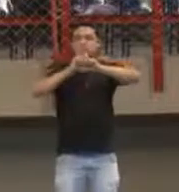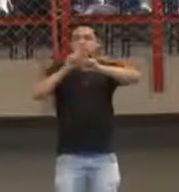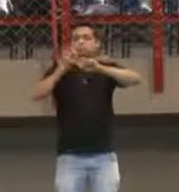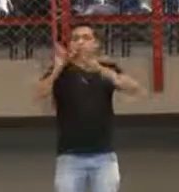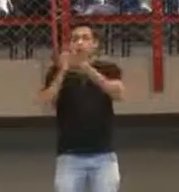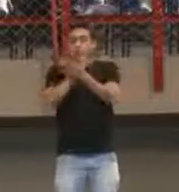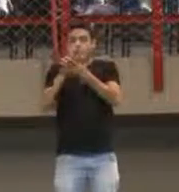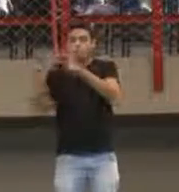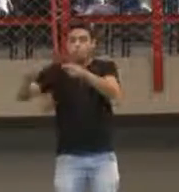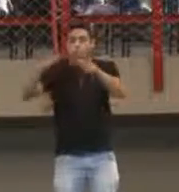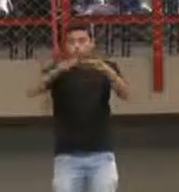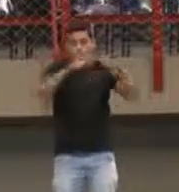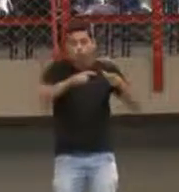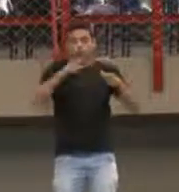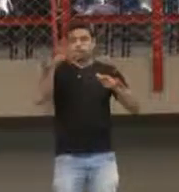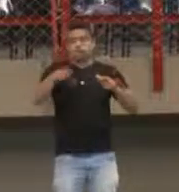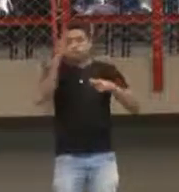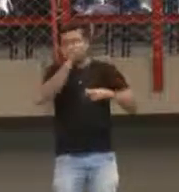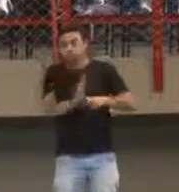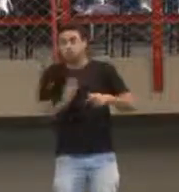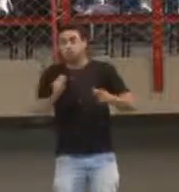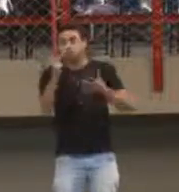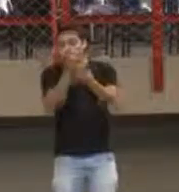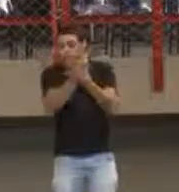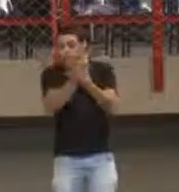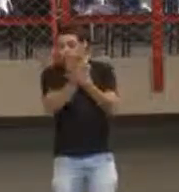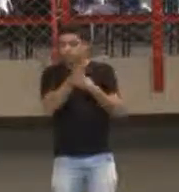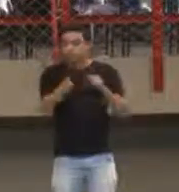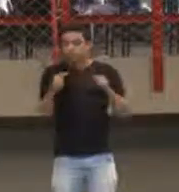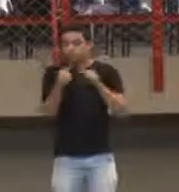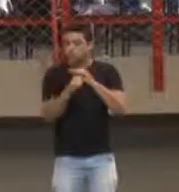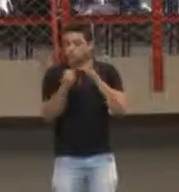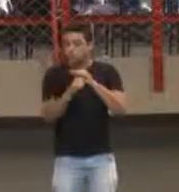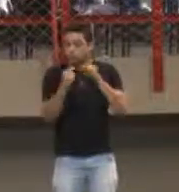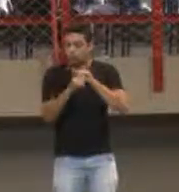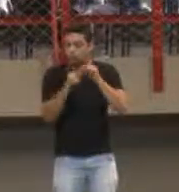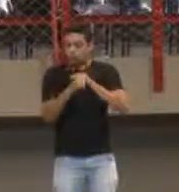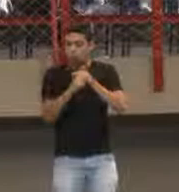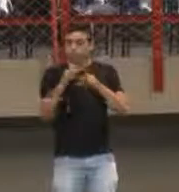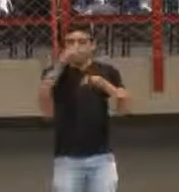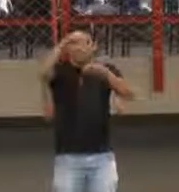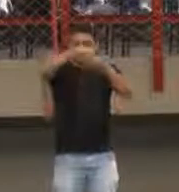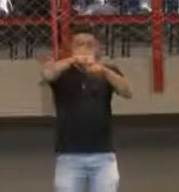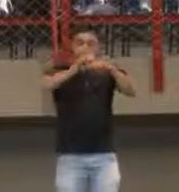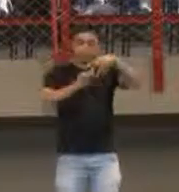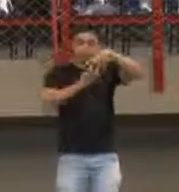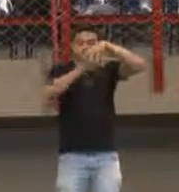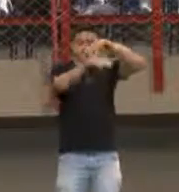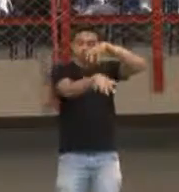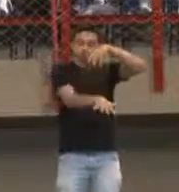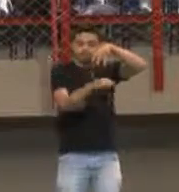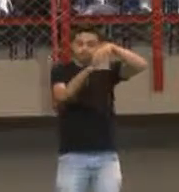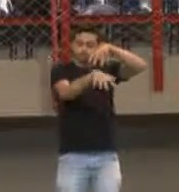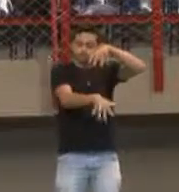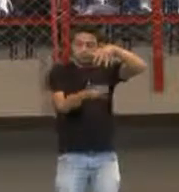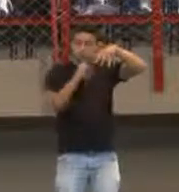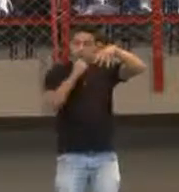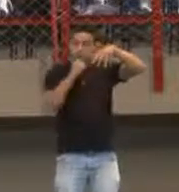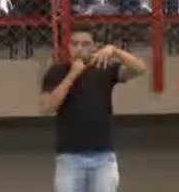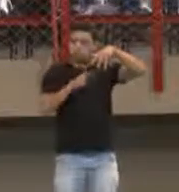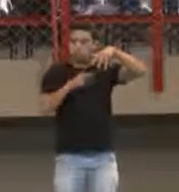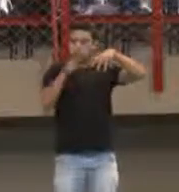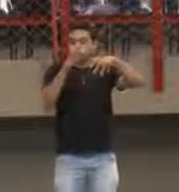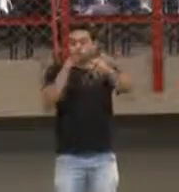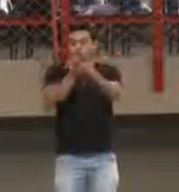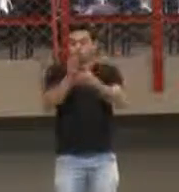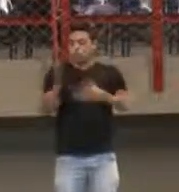alguns locais aqui no Brasil isso pode acontecer, ok? Mas não na usina hidrelétrica. Então está falso por causa